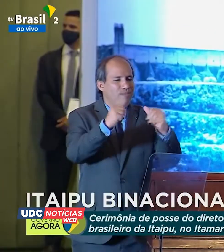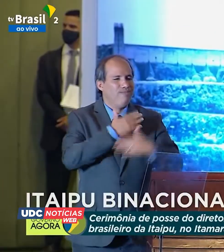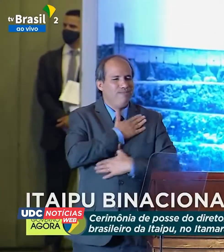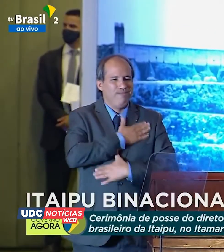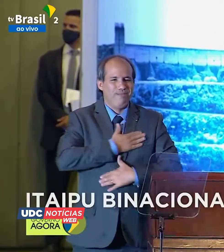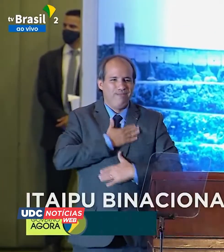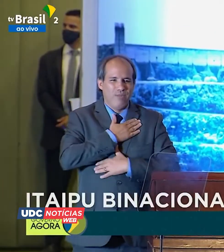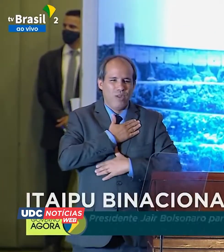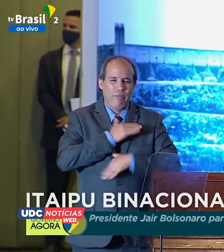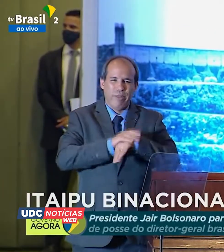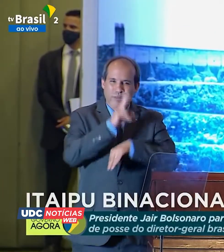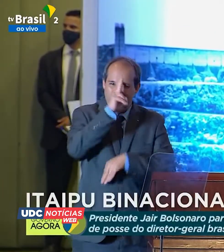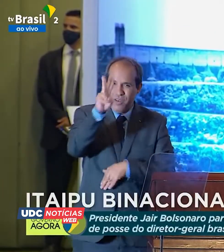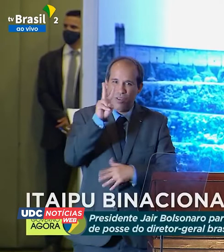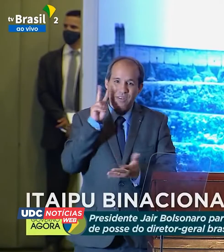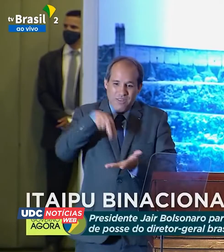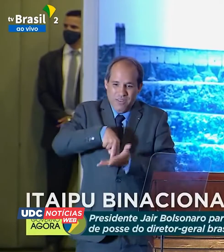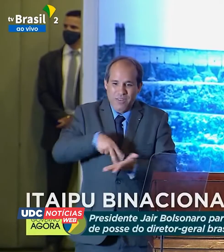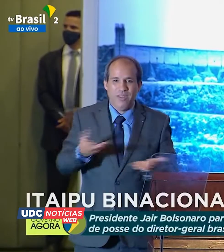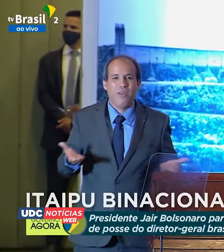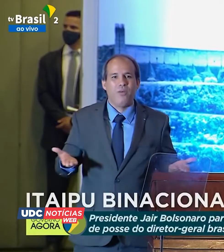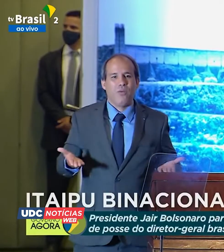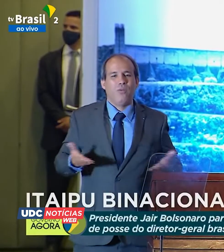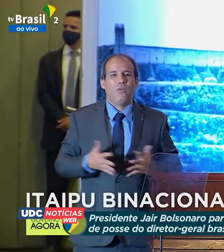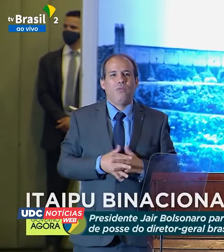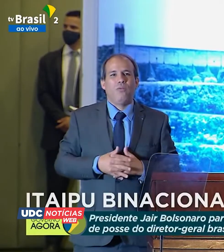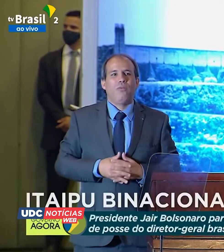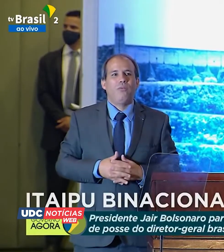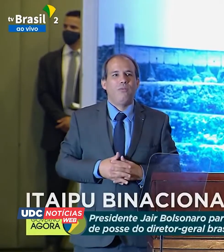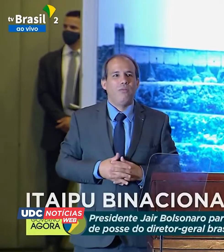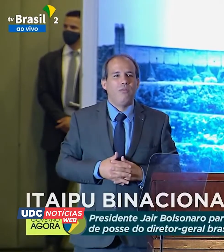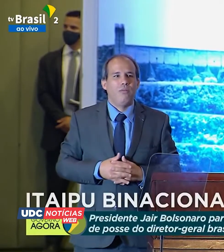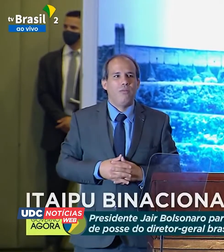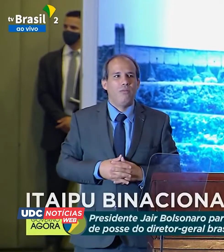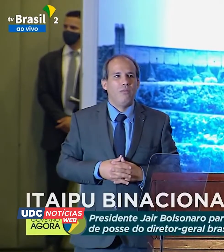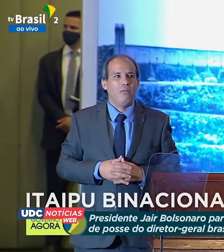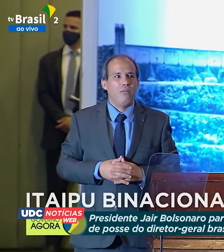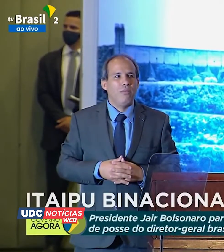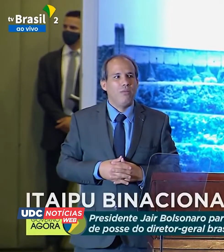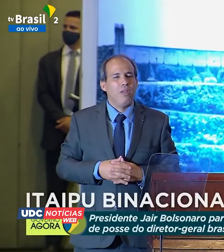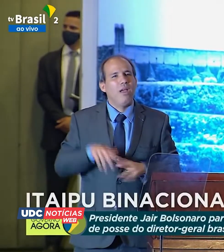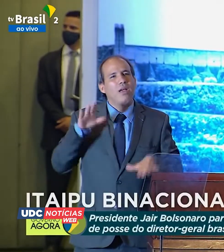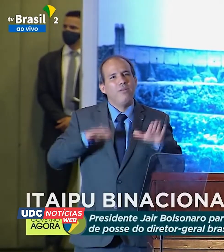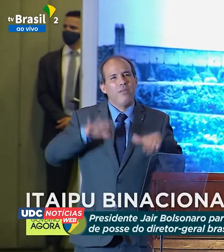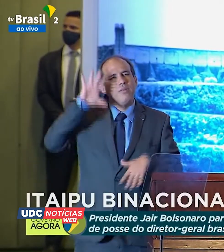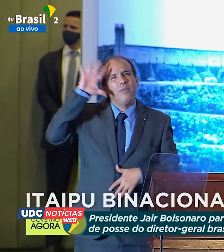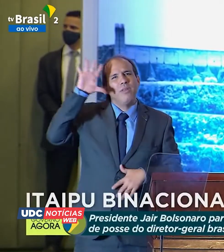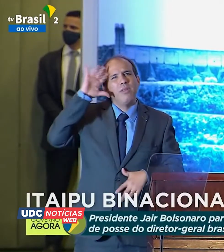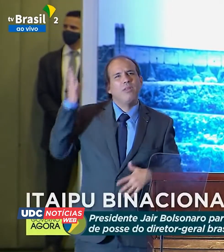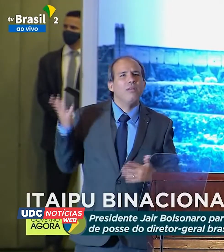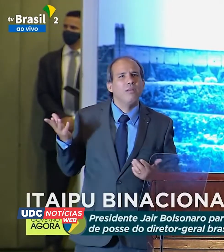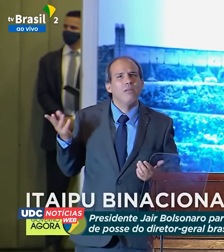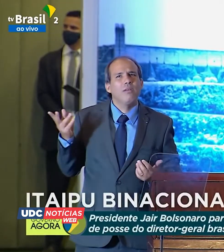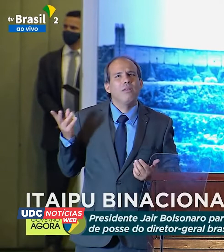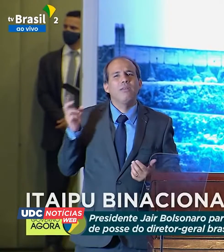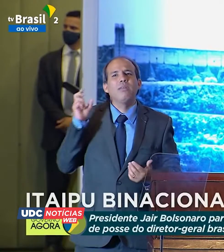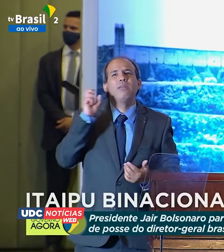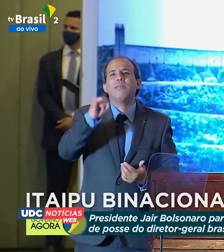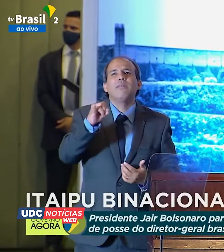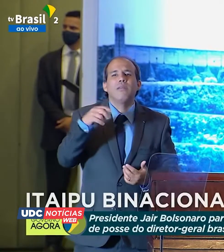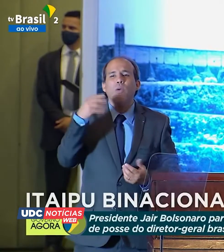E também o presidente da República, Jair Messias Bolsonaro. Por vezes a gente fica pensando, o que seria do Brasil